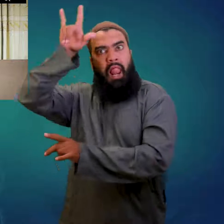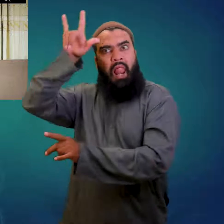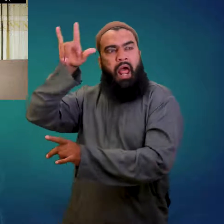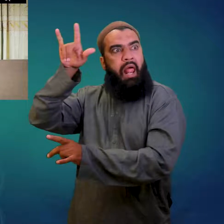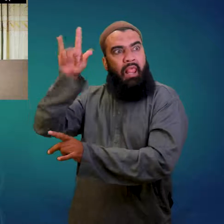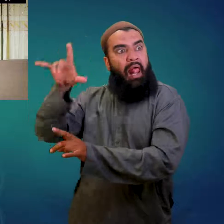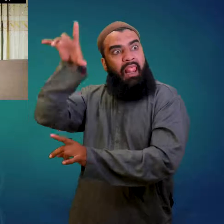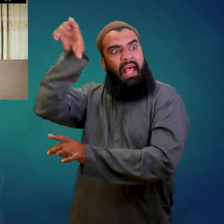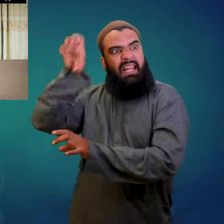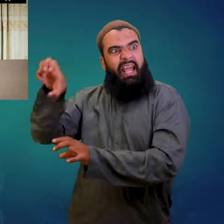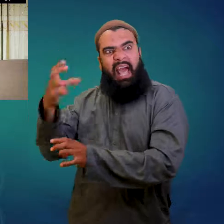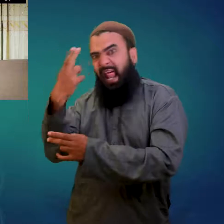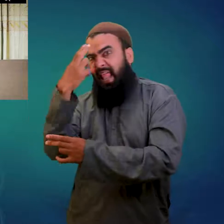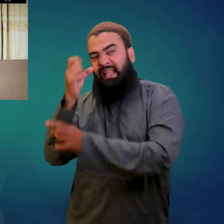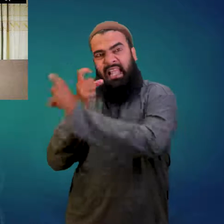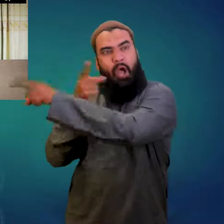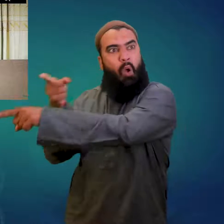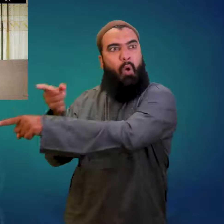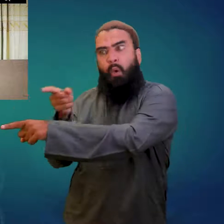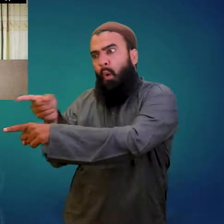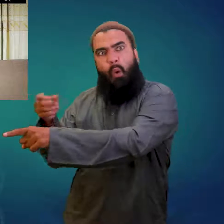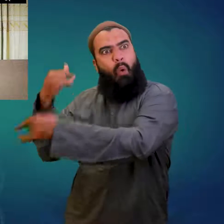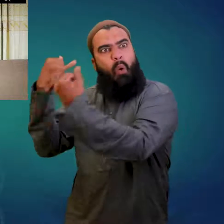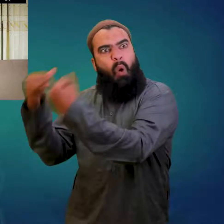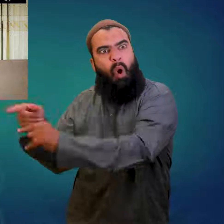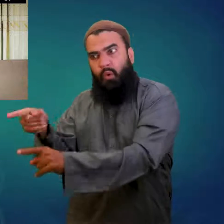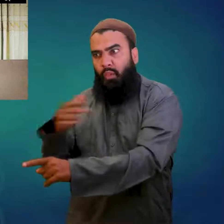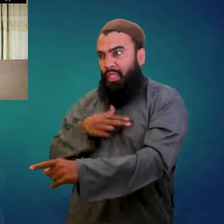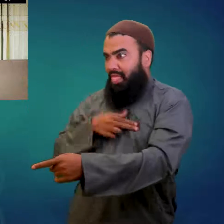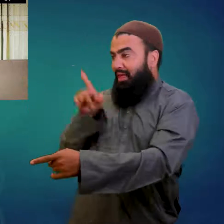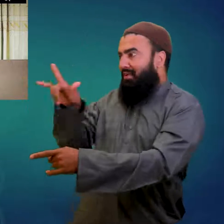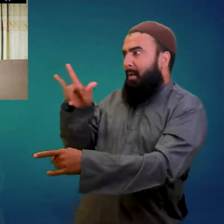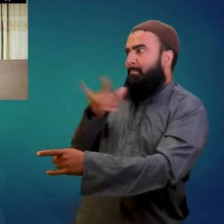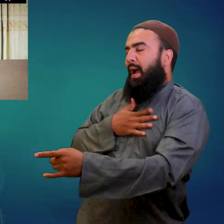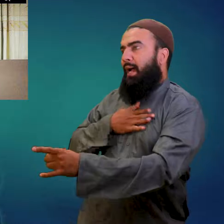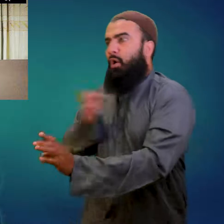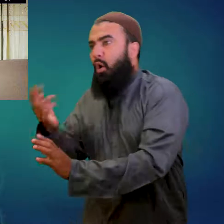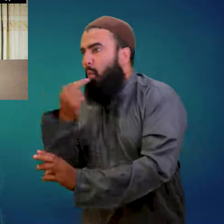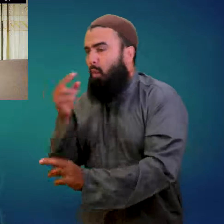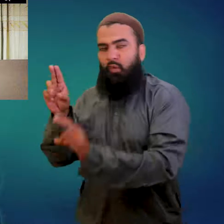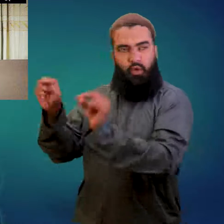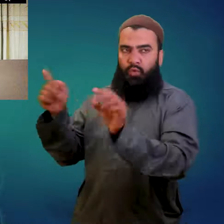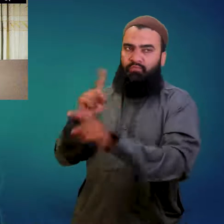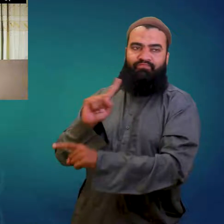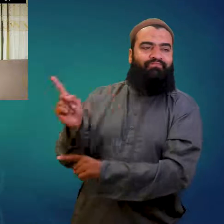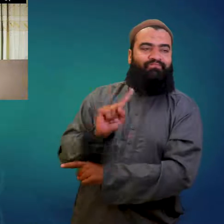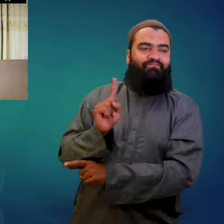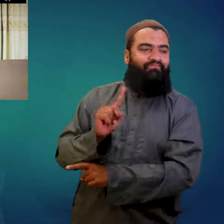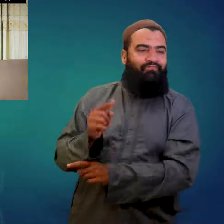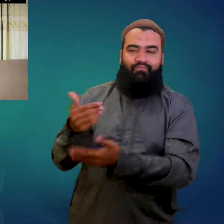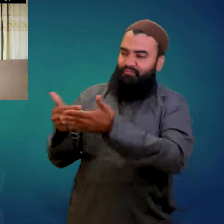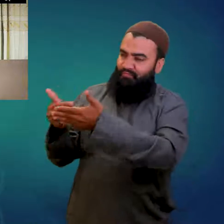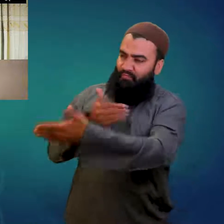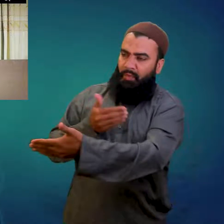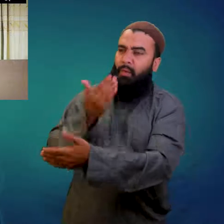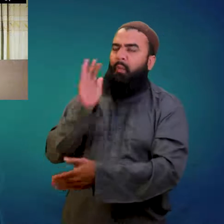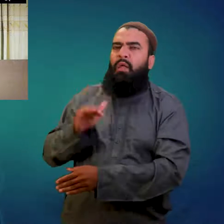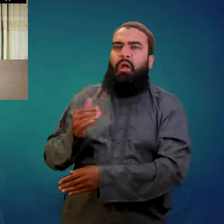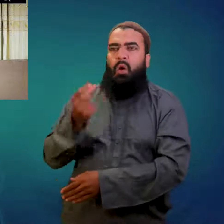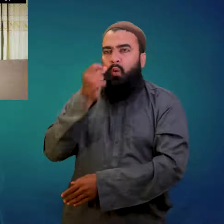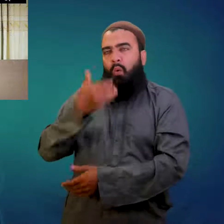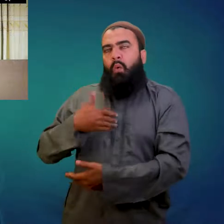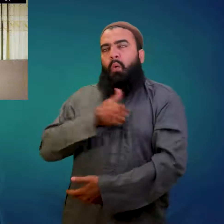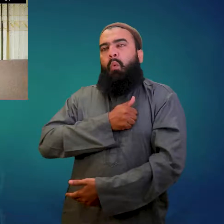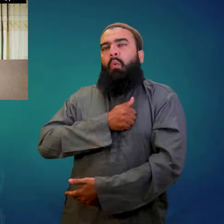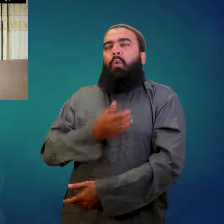ہے، اور یہ لوگ آخرت کی طرف سے مایوس ہو گئے جس طرح کے لوگ قبروں والوں کی